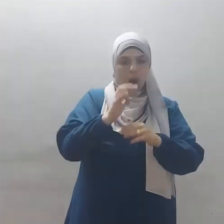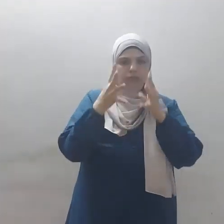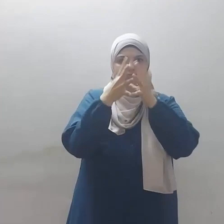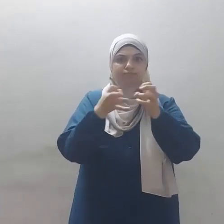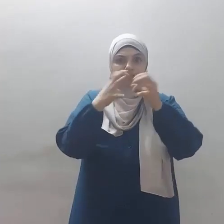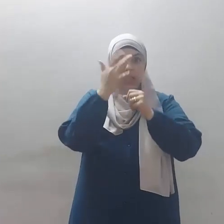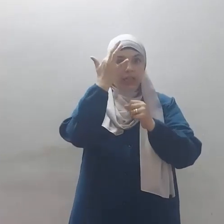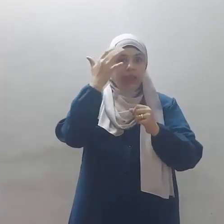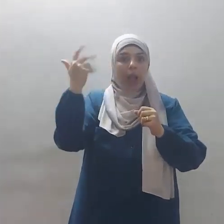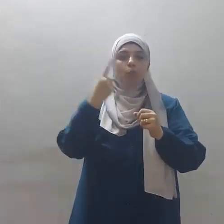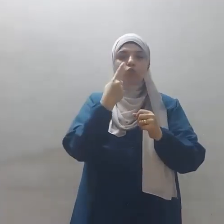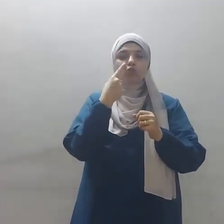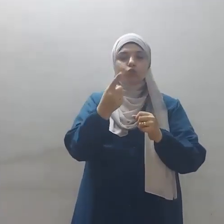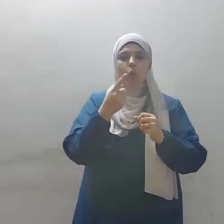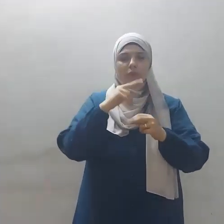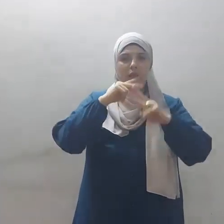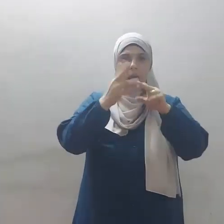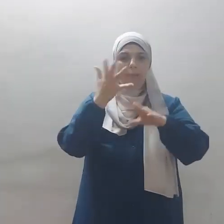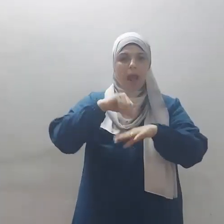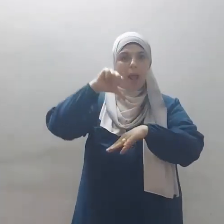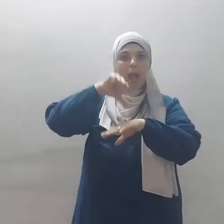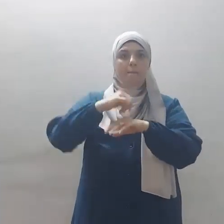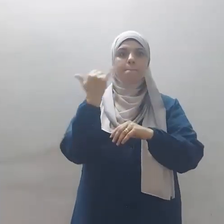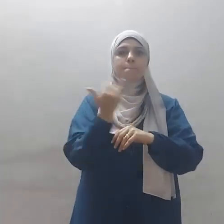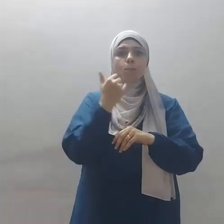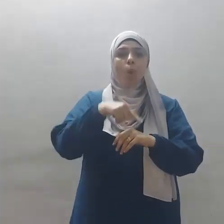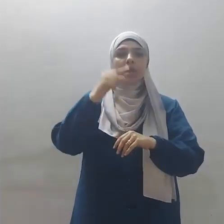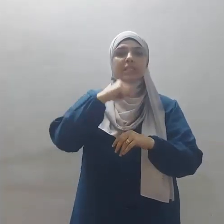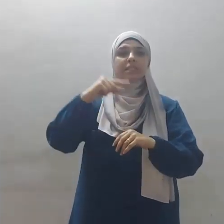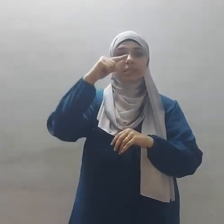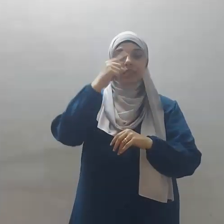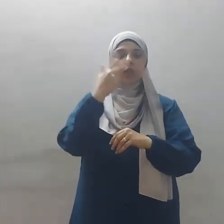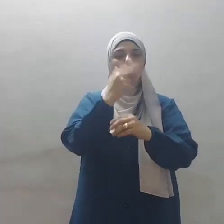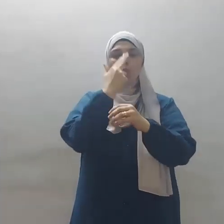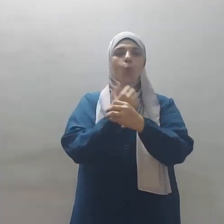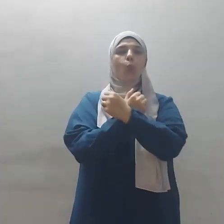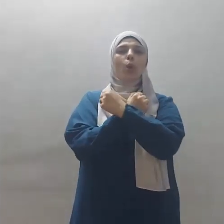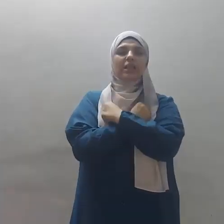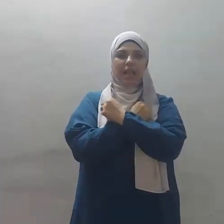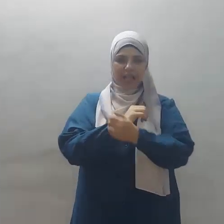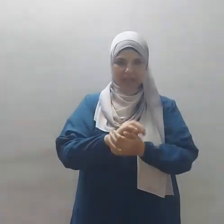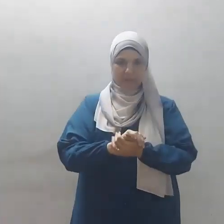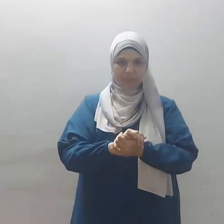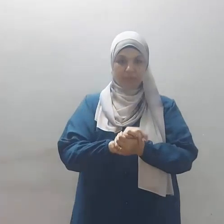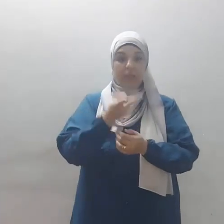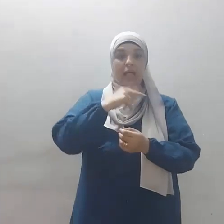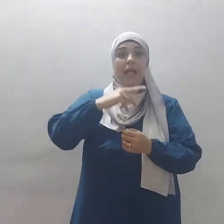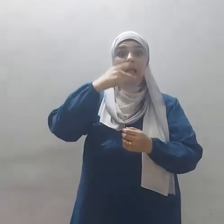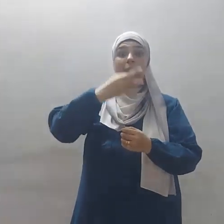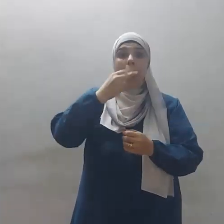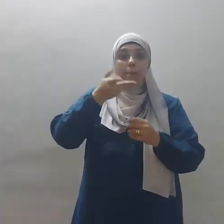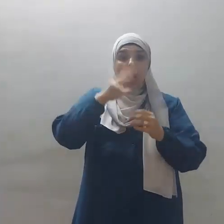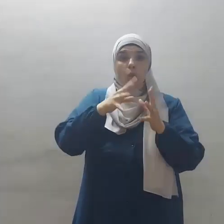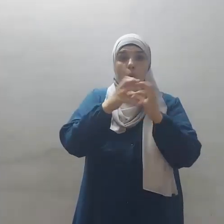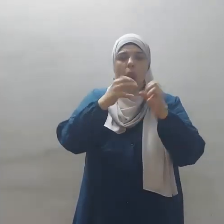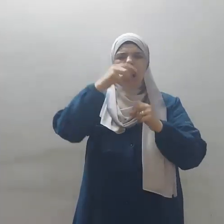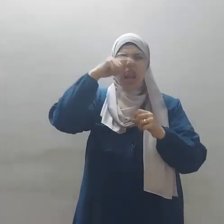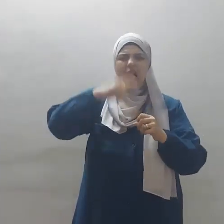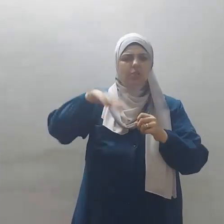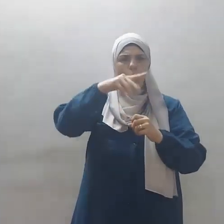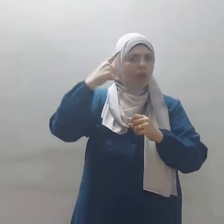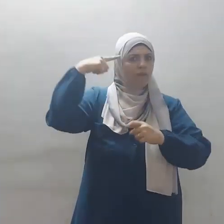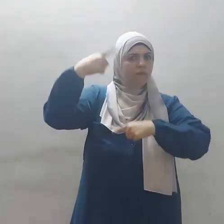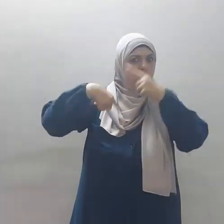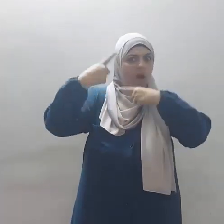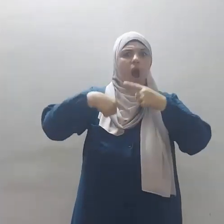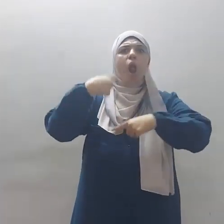يؤكد على اهميتها ومكانتها الدينيه والتاريخيه حديثا يجعلنا نفكر مرات